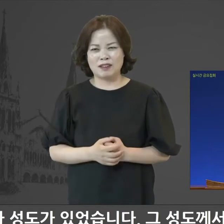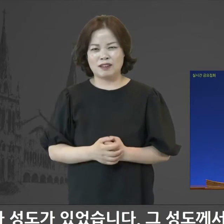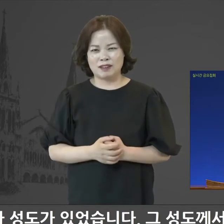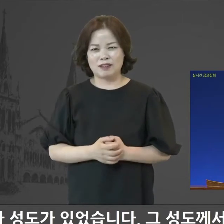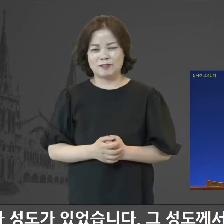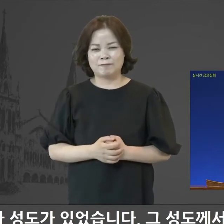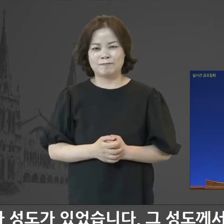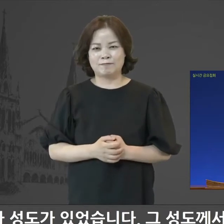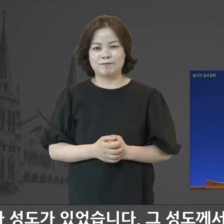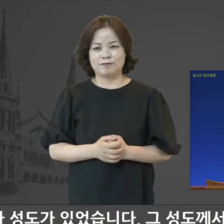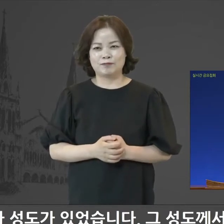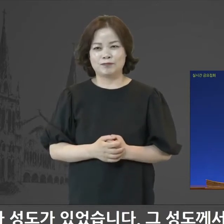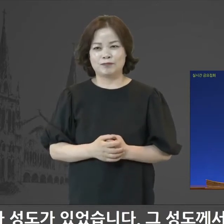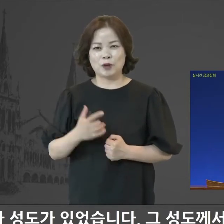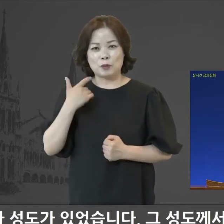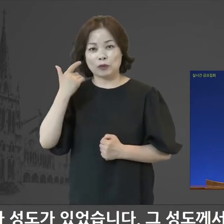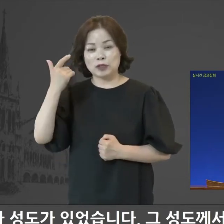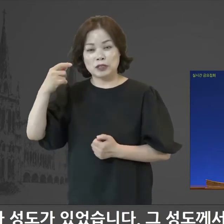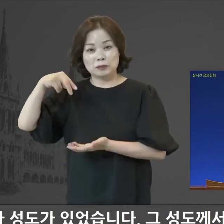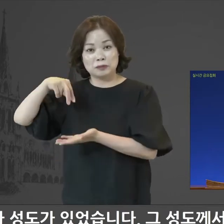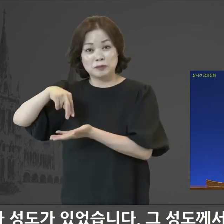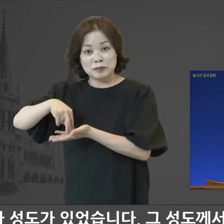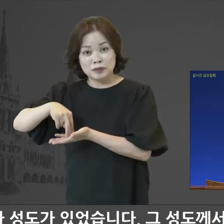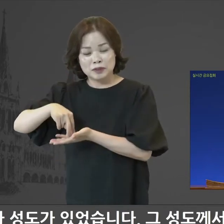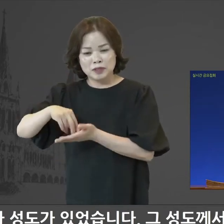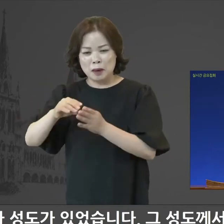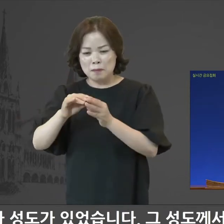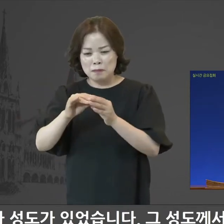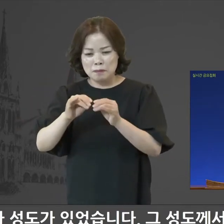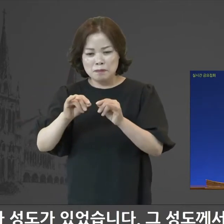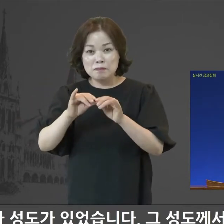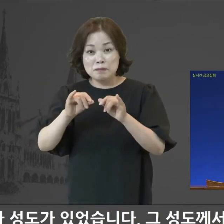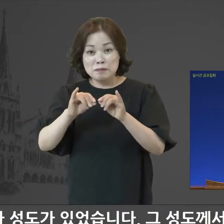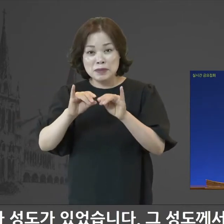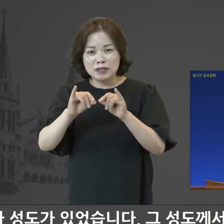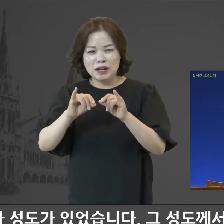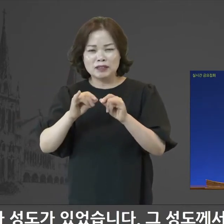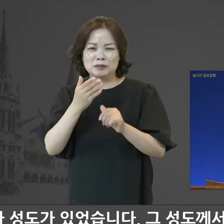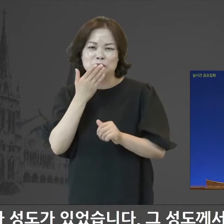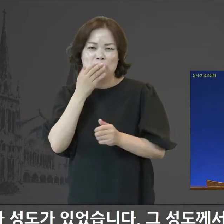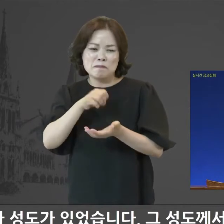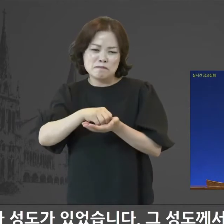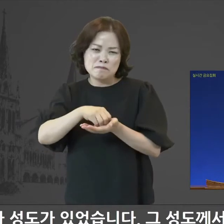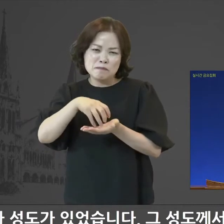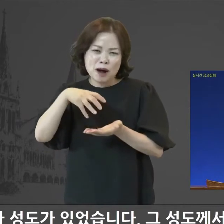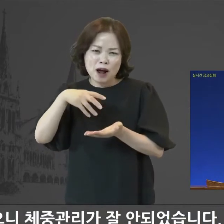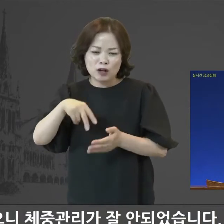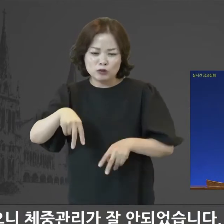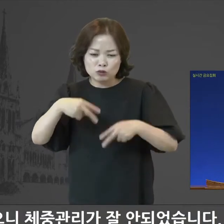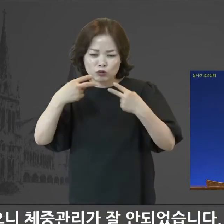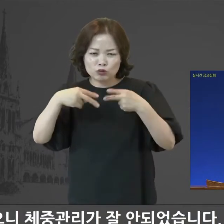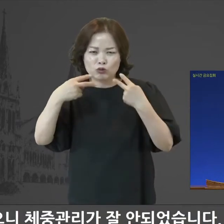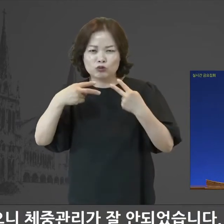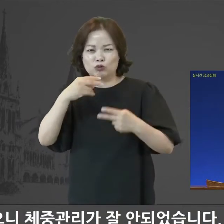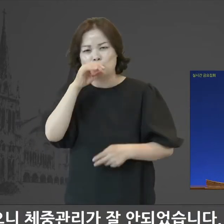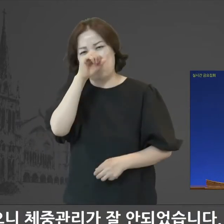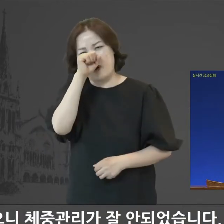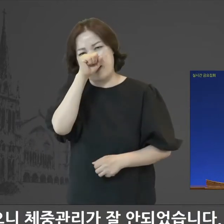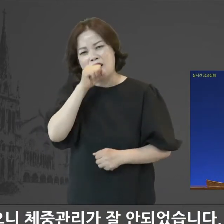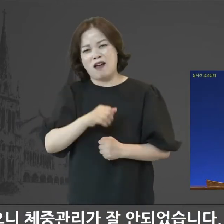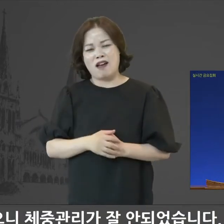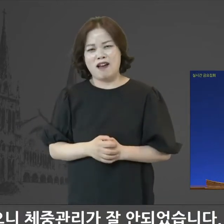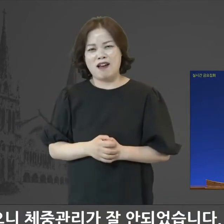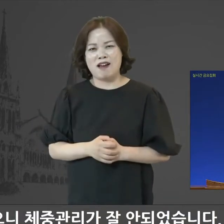이제 저 같은 경우에는 이 밀가루 음식을 좀 좋아하는 편입니다. 빵, 국수 이런 걸 좋아하는 편입니다.